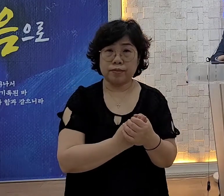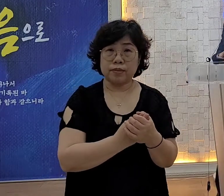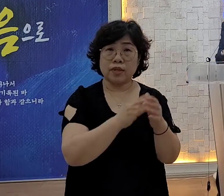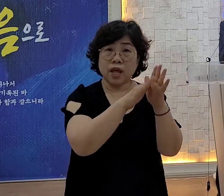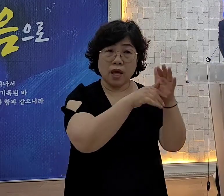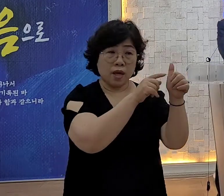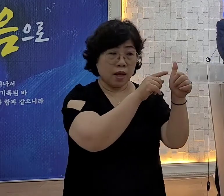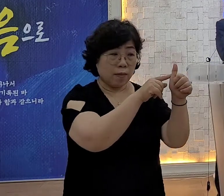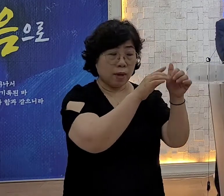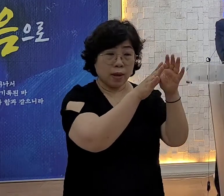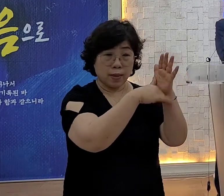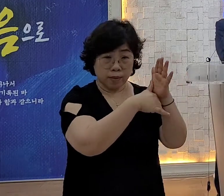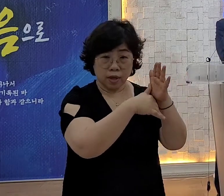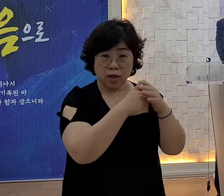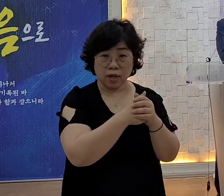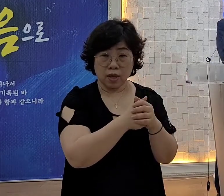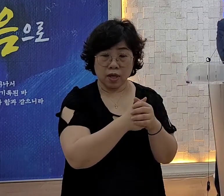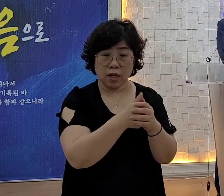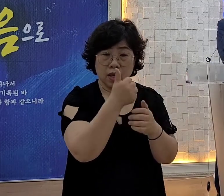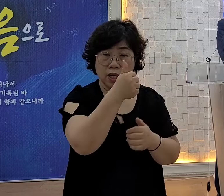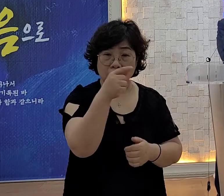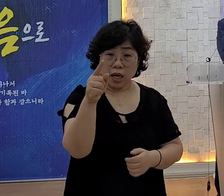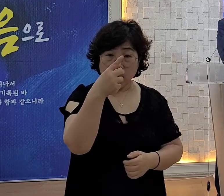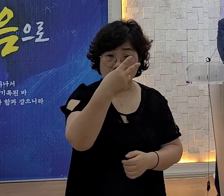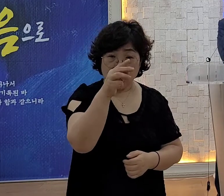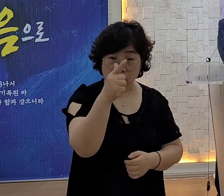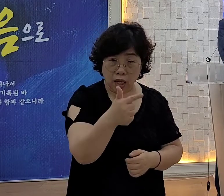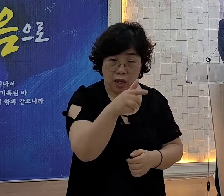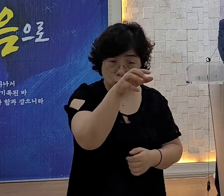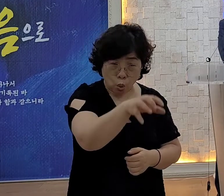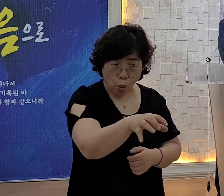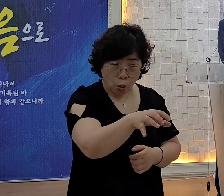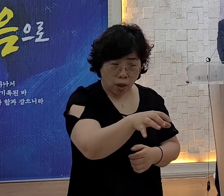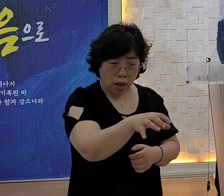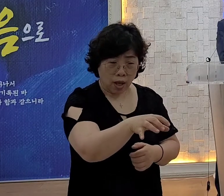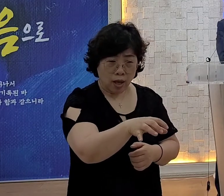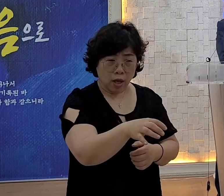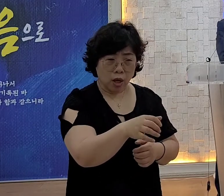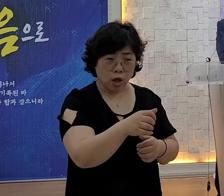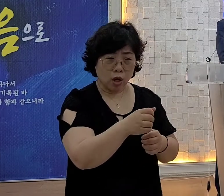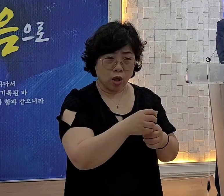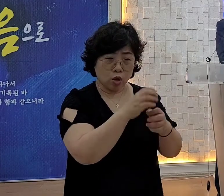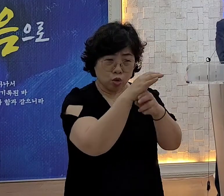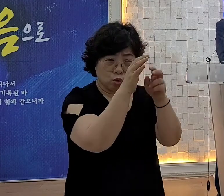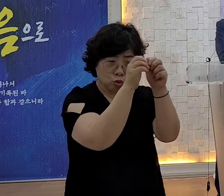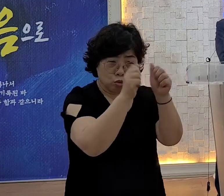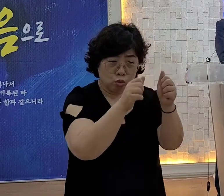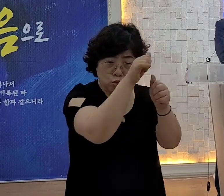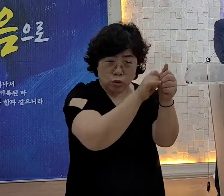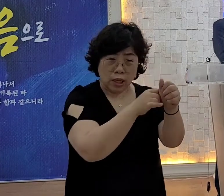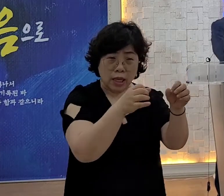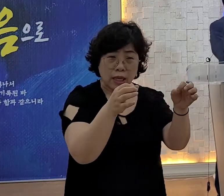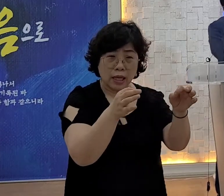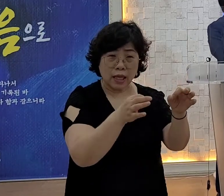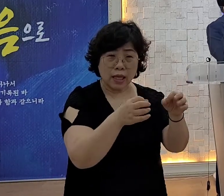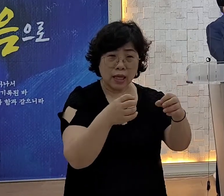당시 여러분 하란이라는 동네는 그 우상장사가 살았던 동네입니다. 그 말은